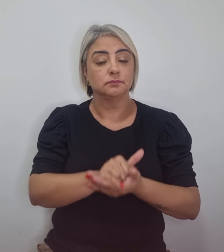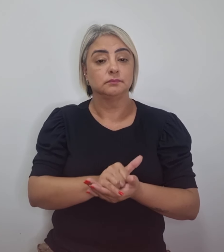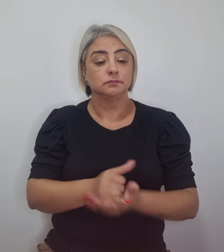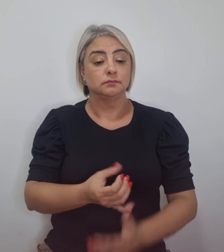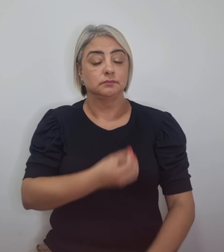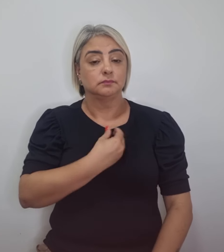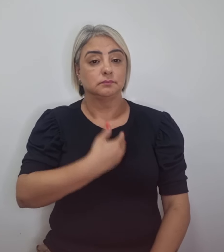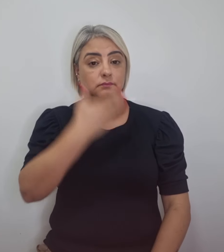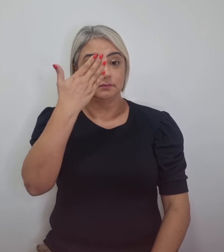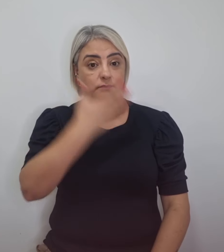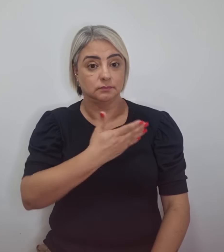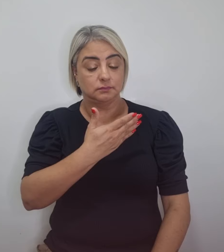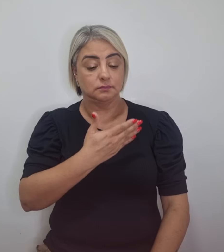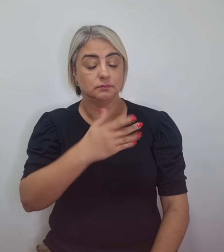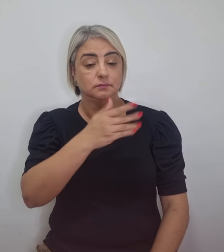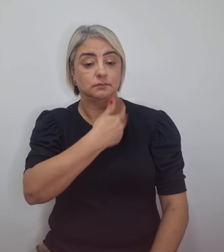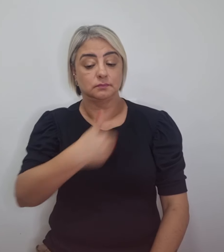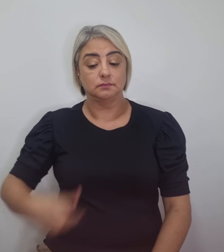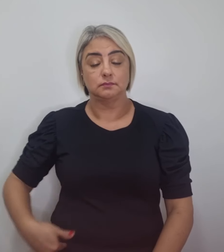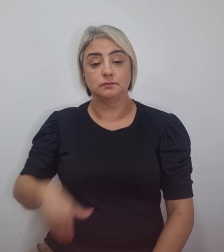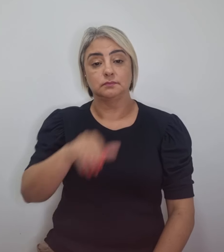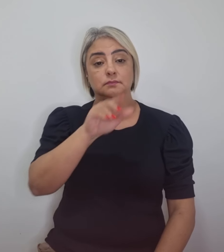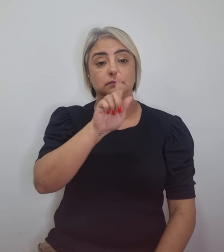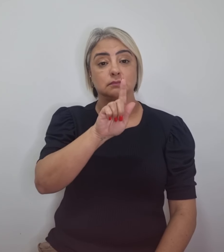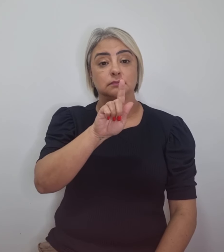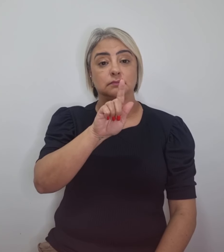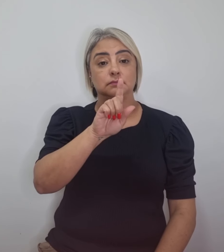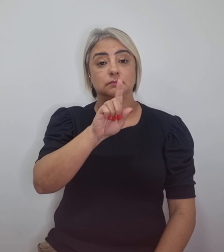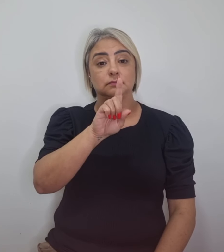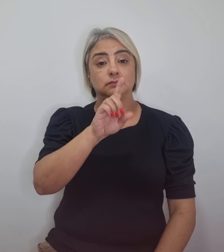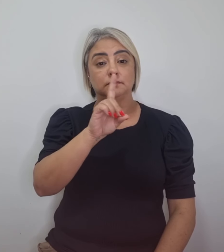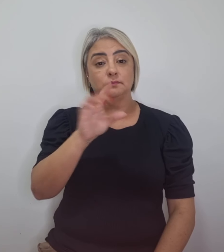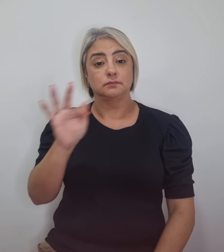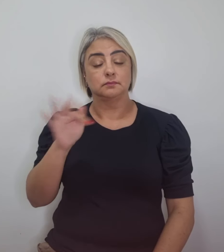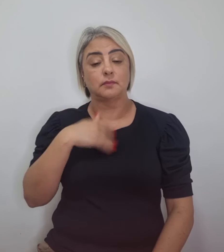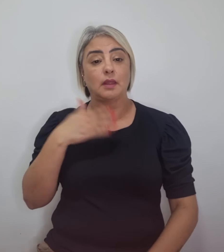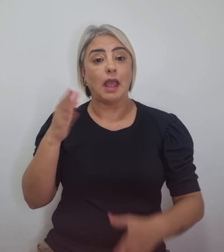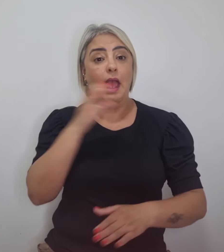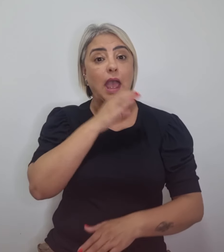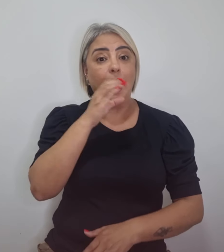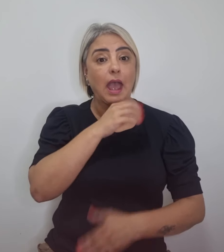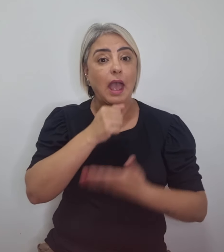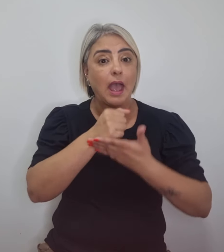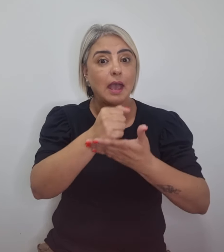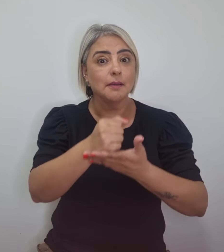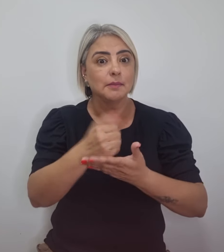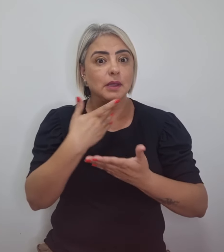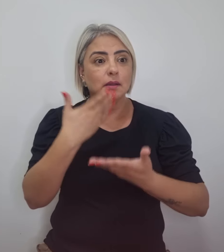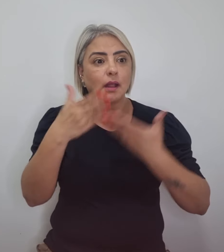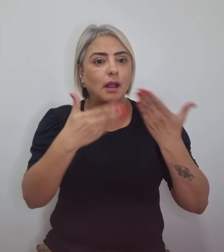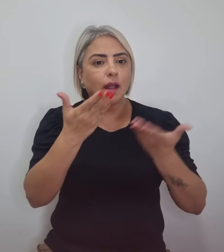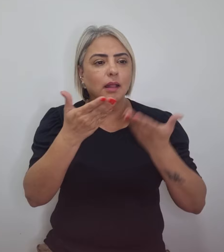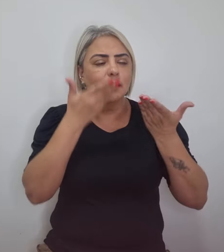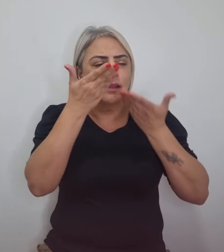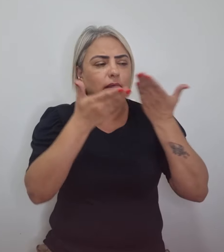Vida GDF oferece agilidade no atendimento e comodidade nessa tarefa anual.